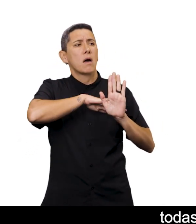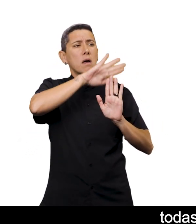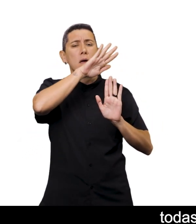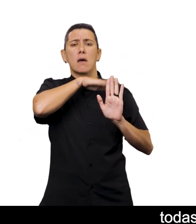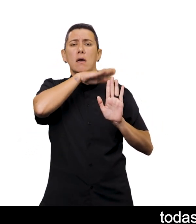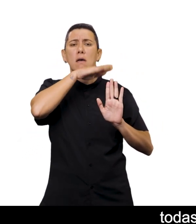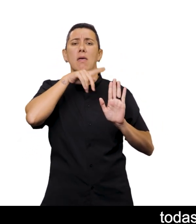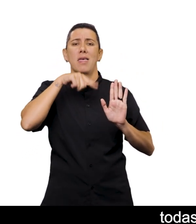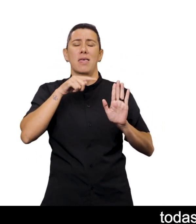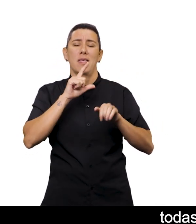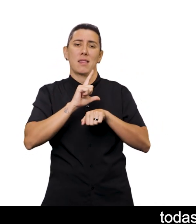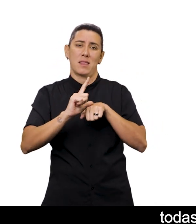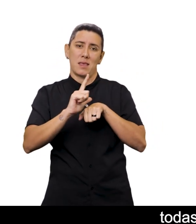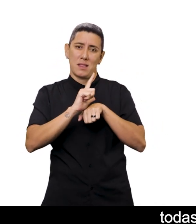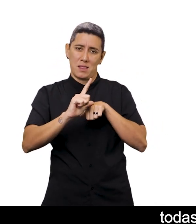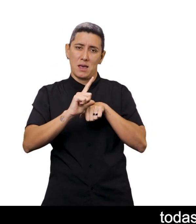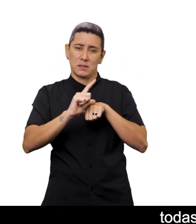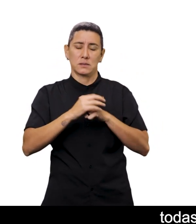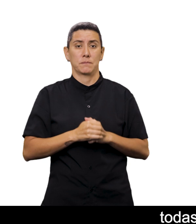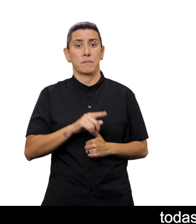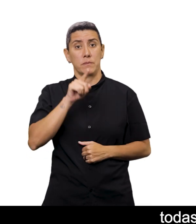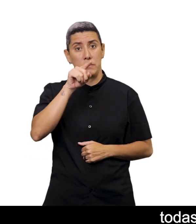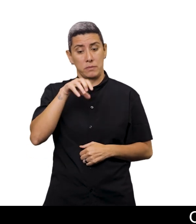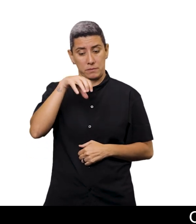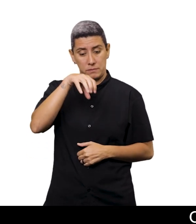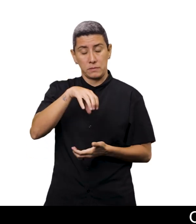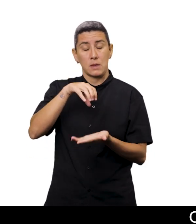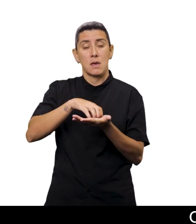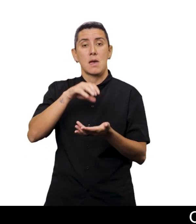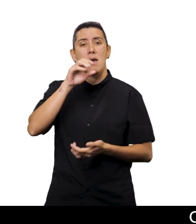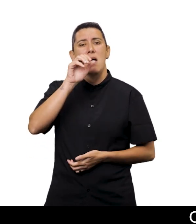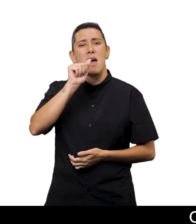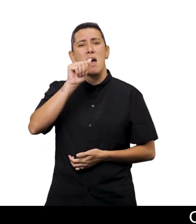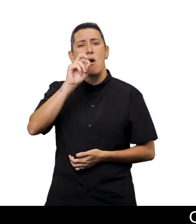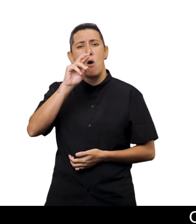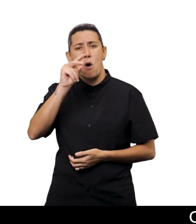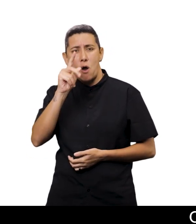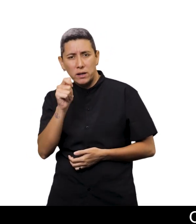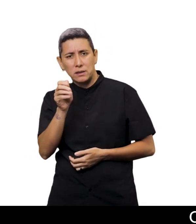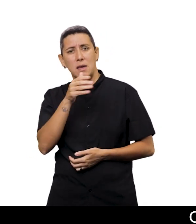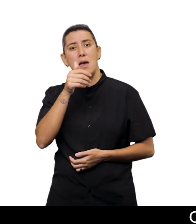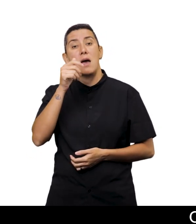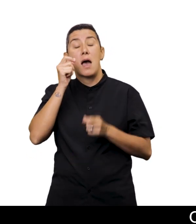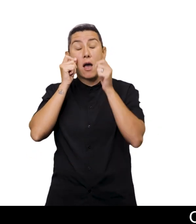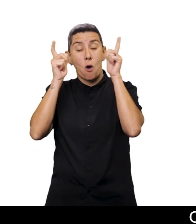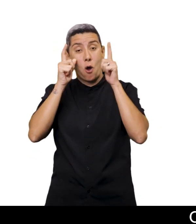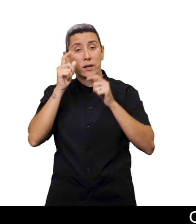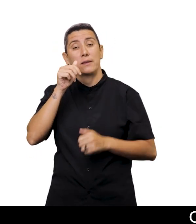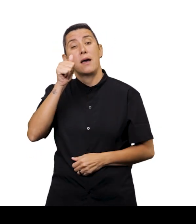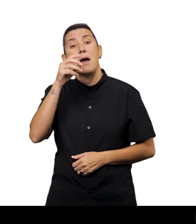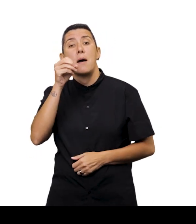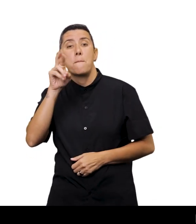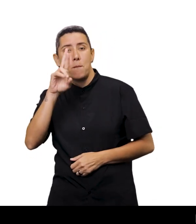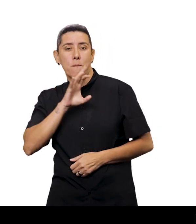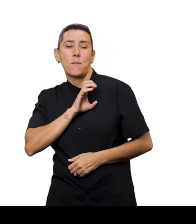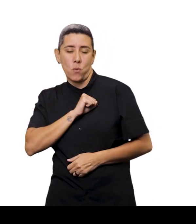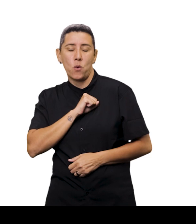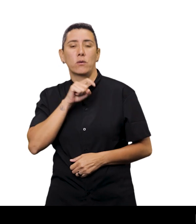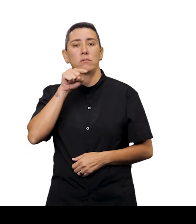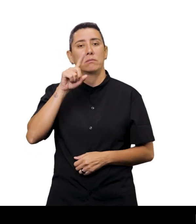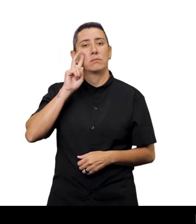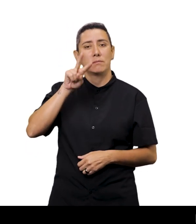estão expostas são pintadas de lilás. O núcleo A Cor d'Amor está localizado na